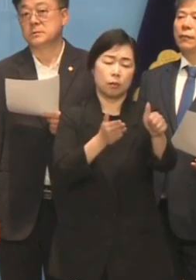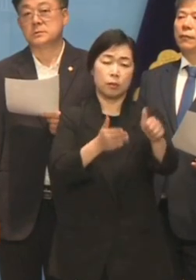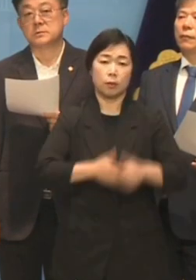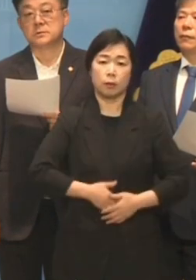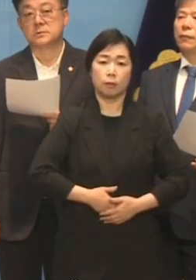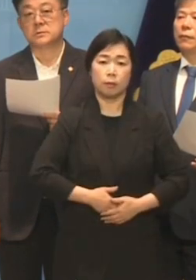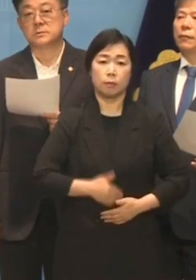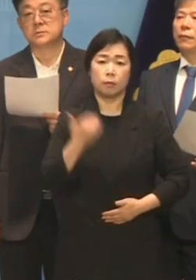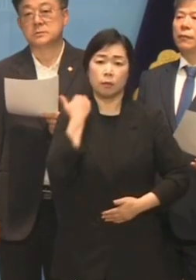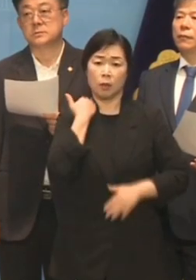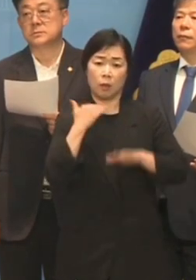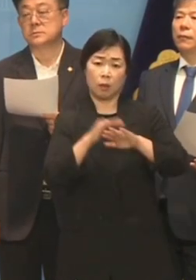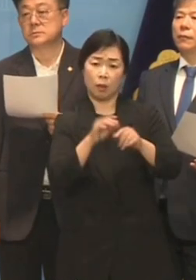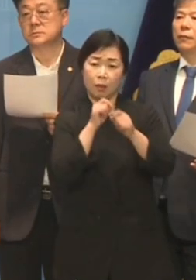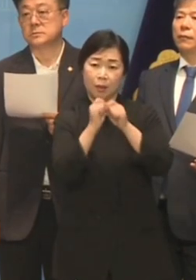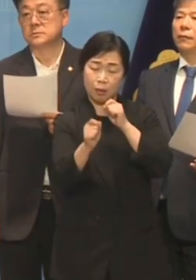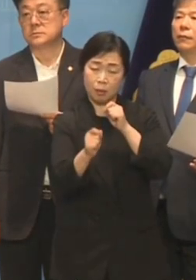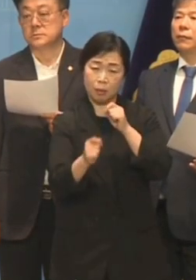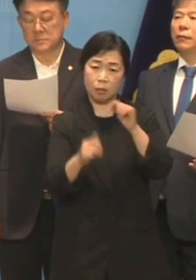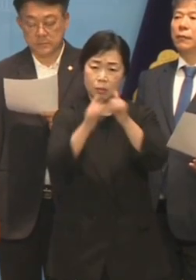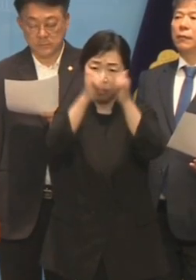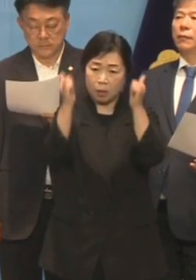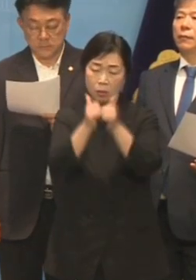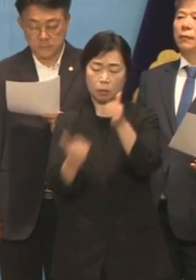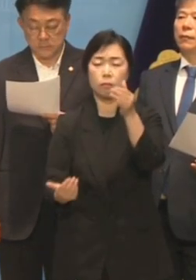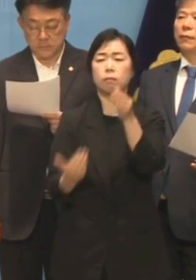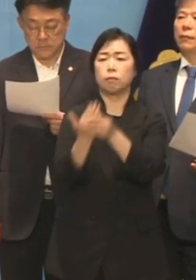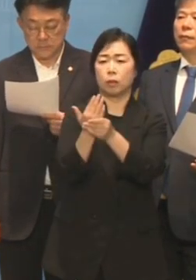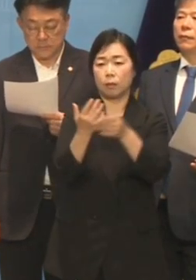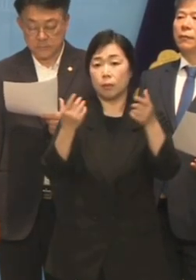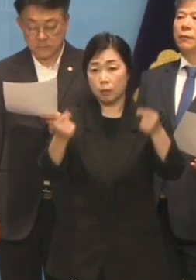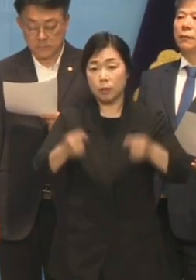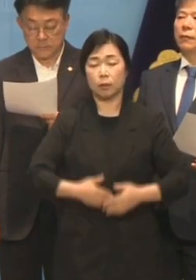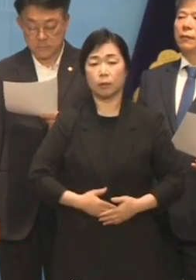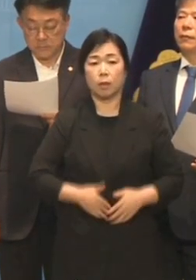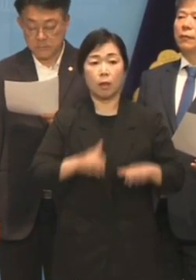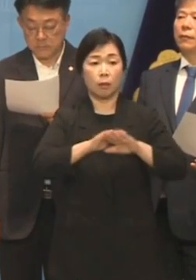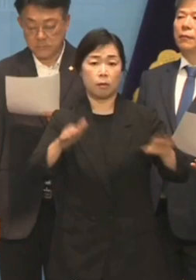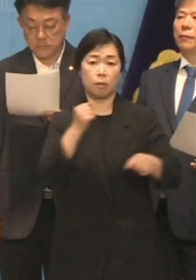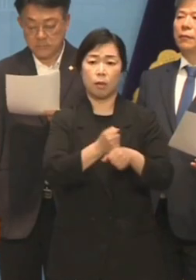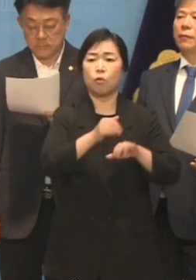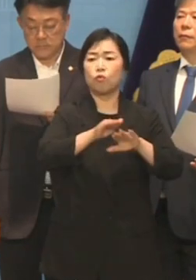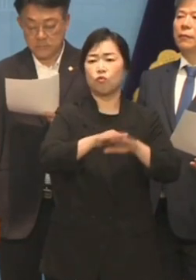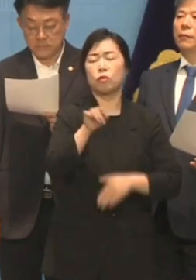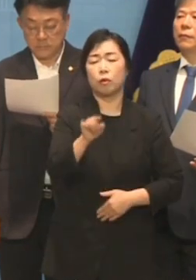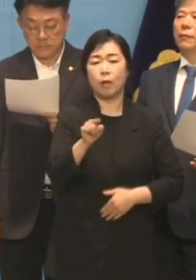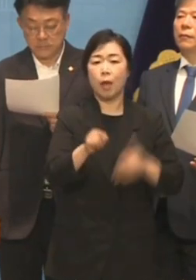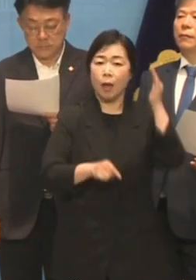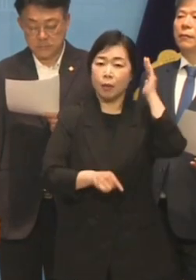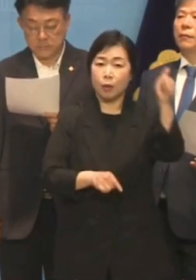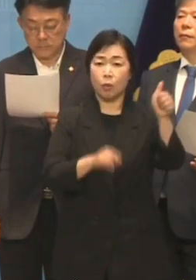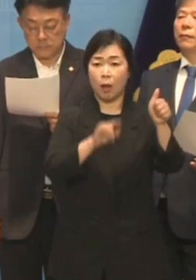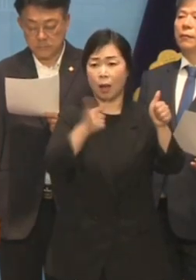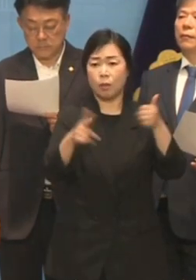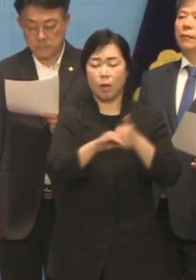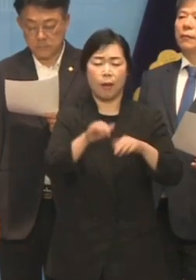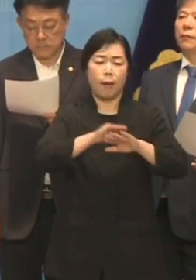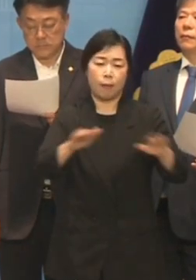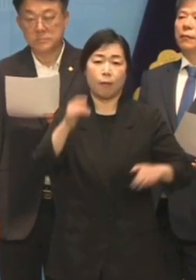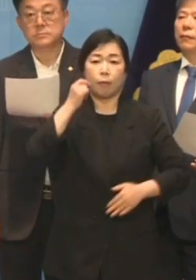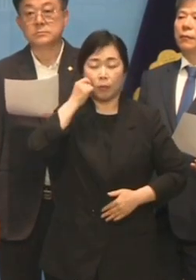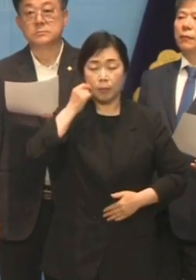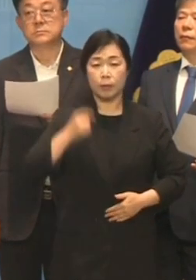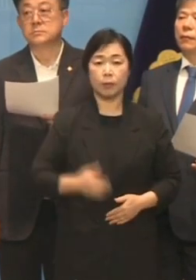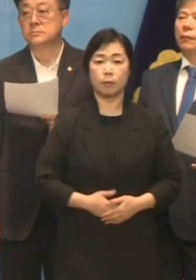전세 사기는 사회적 재난입니다. 대책 마련은 대통령이 아니면 해결할 수